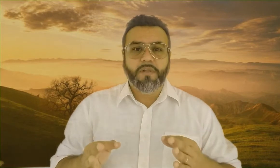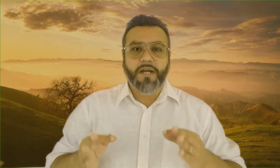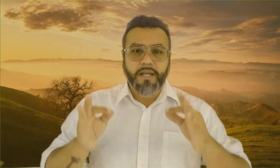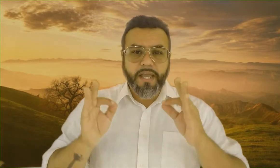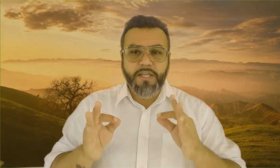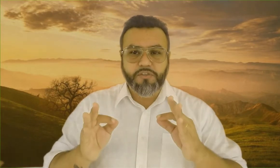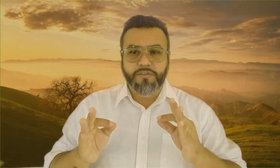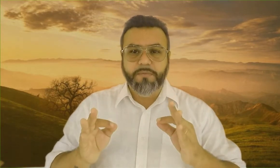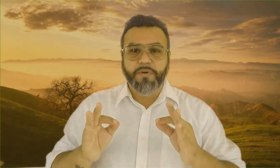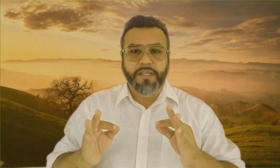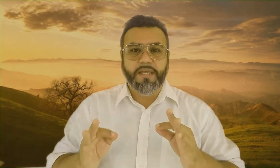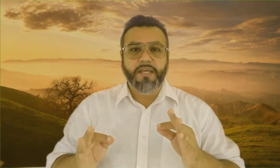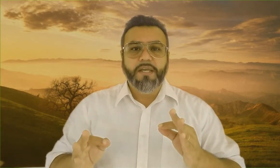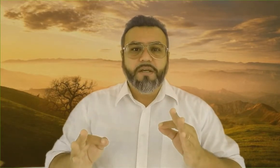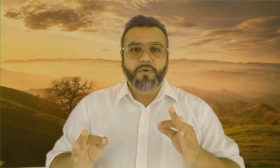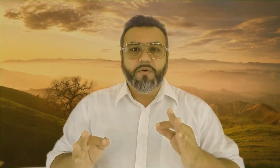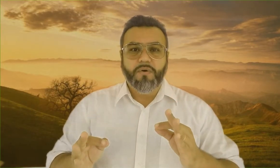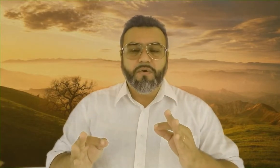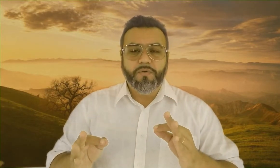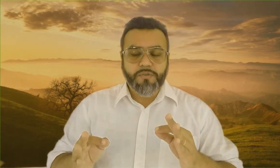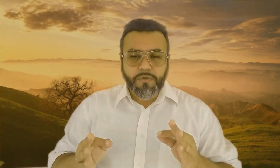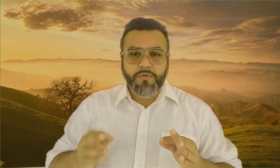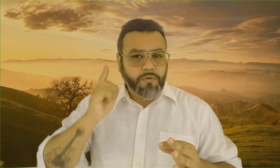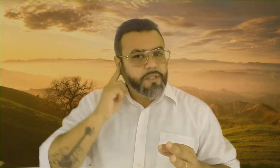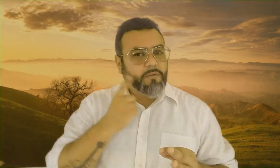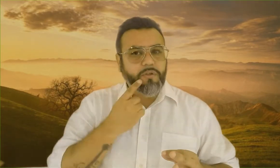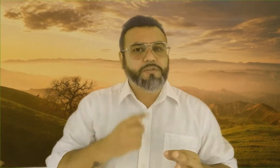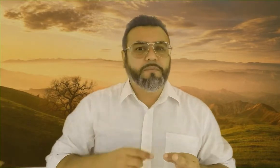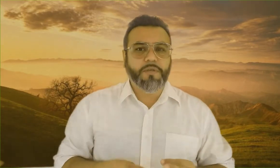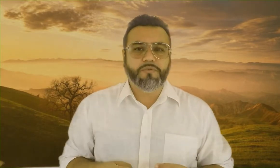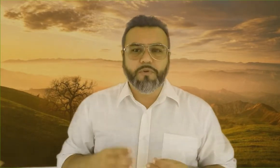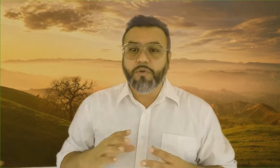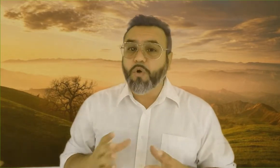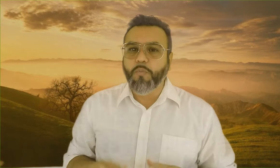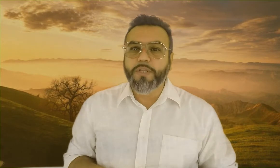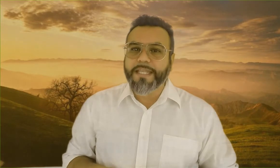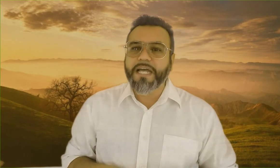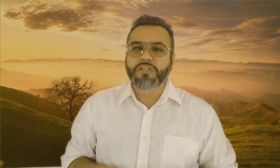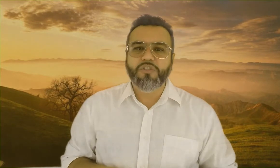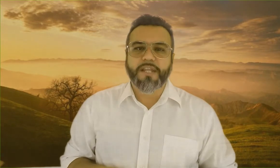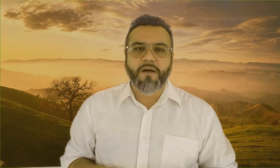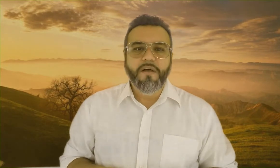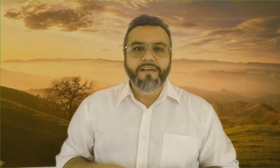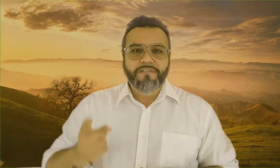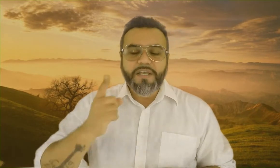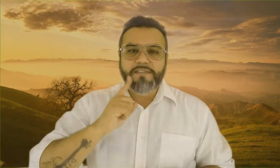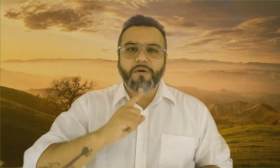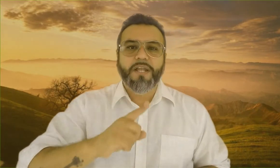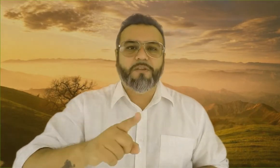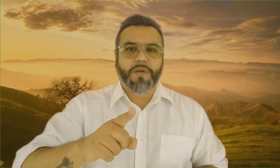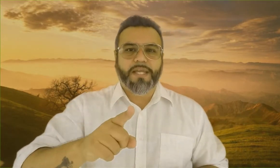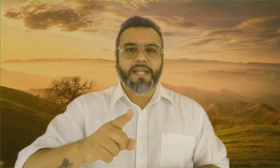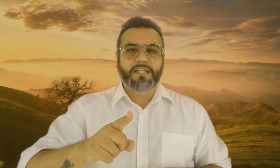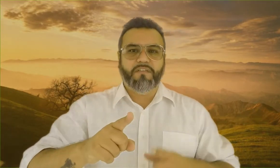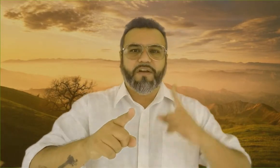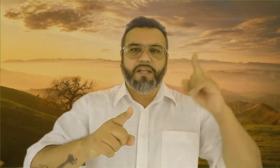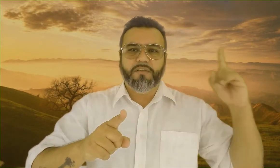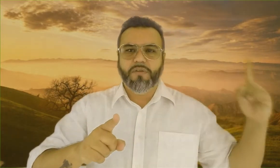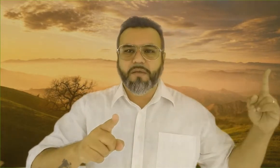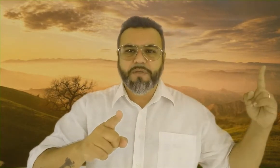Espetacular, é isso, sabe por quê? O surdo, né, o nosso amigo surdo, a comunidade no geral, vai estar olhando para aquele que está falando e a pessoa